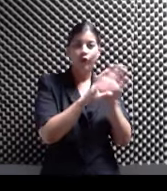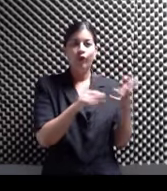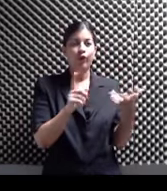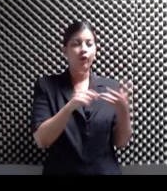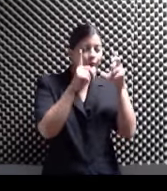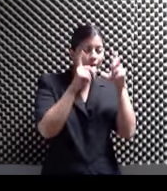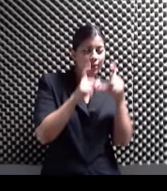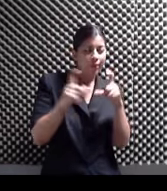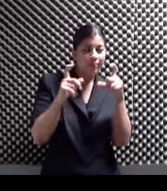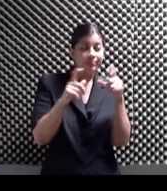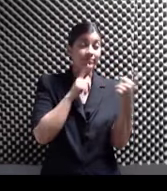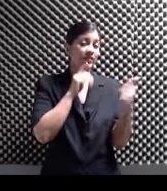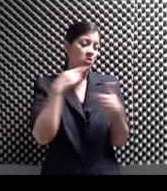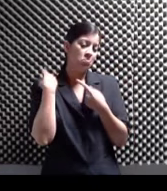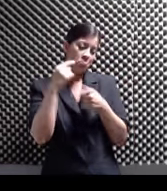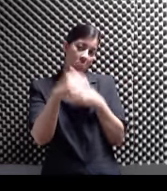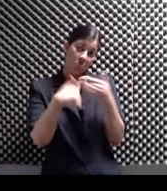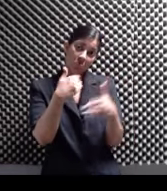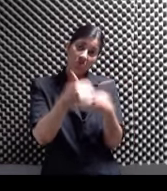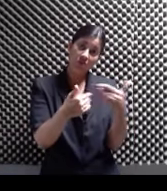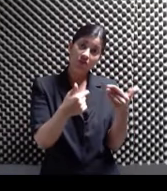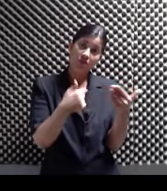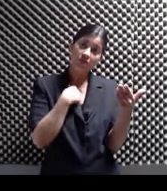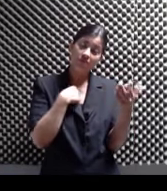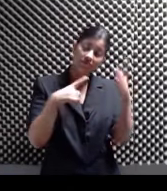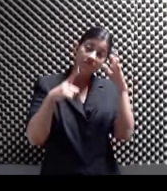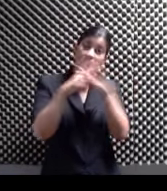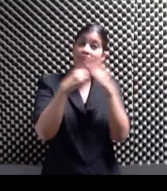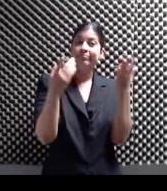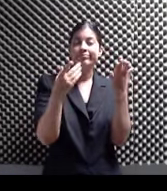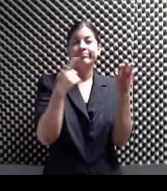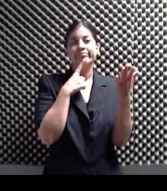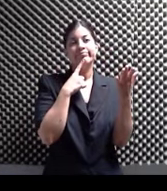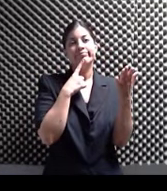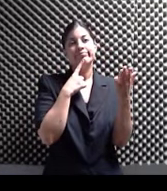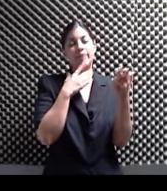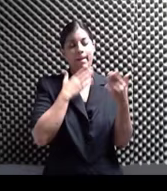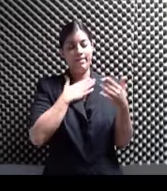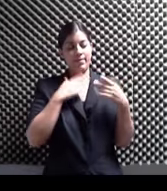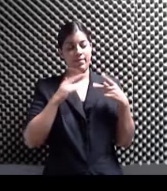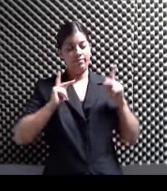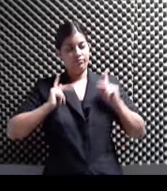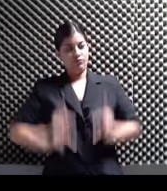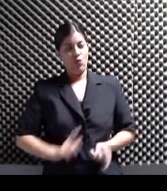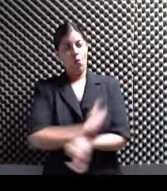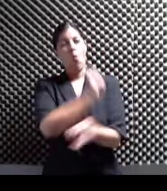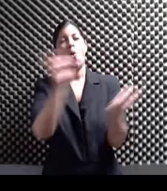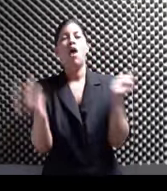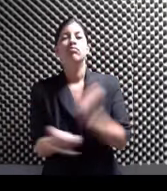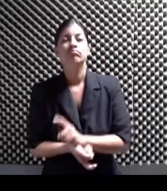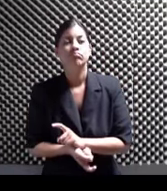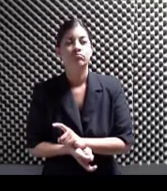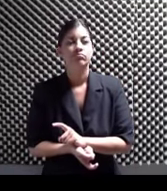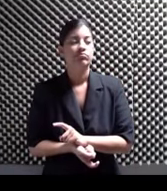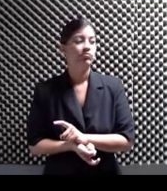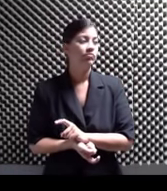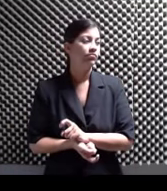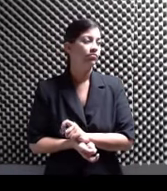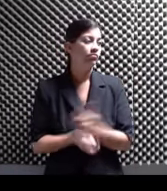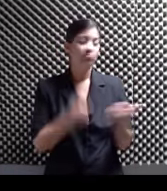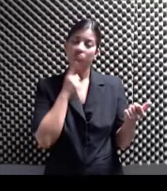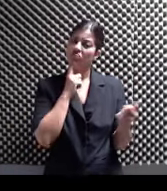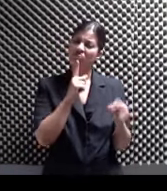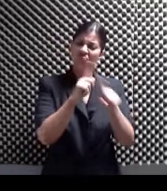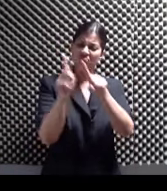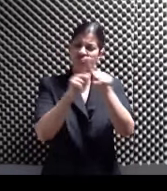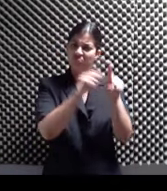y en este proceso de la vida pues me llegó lo que se conoce como la transformación personal. Okay. Básicamente son